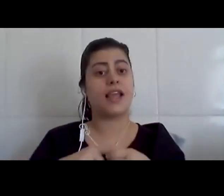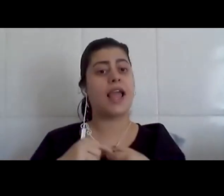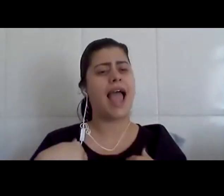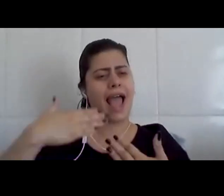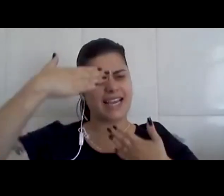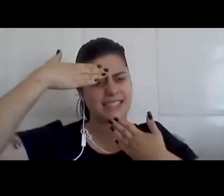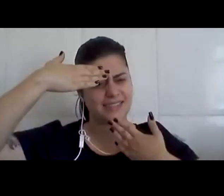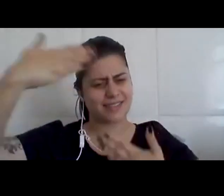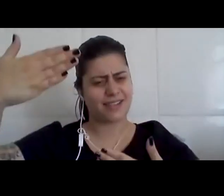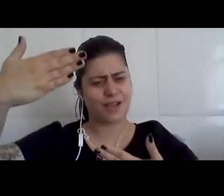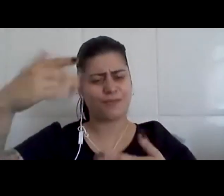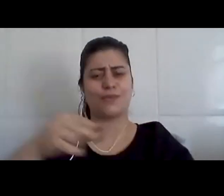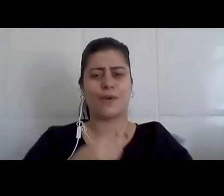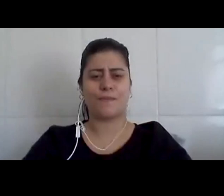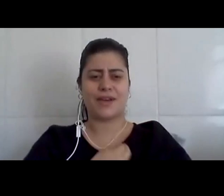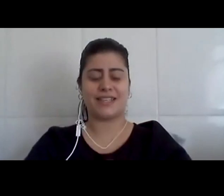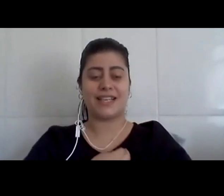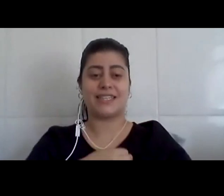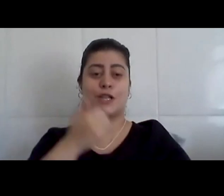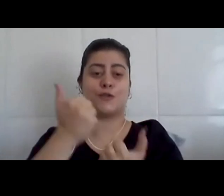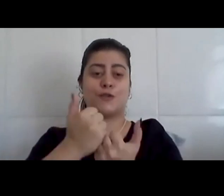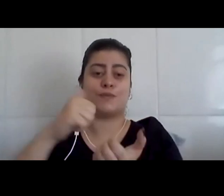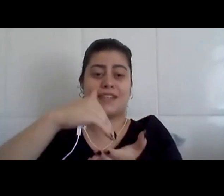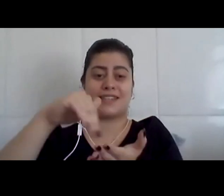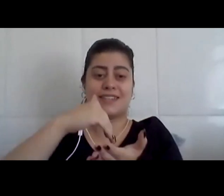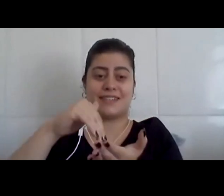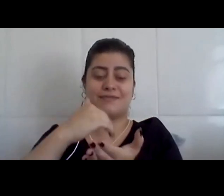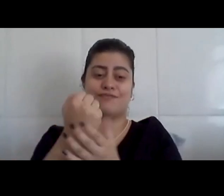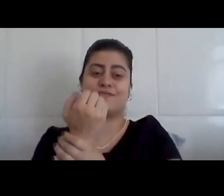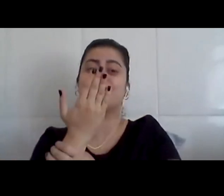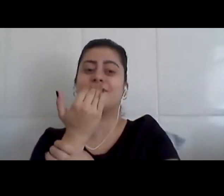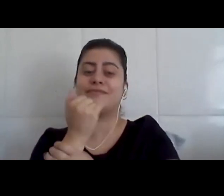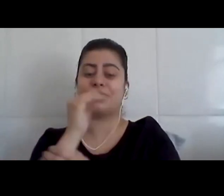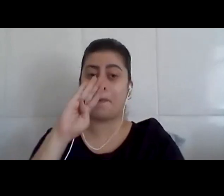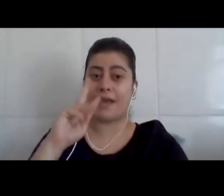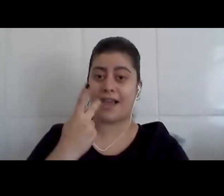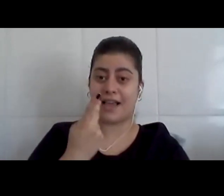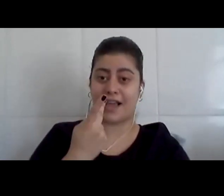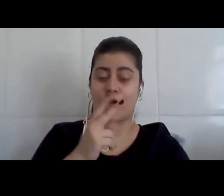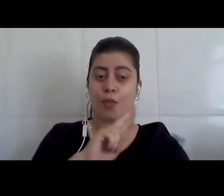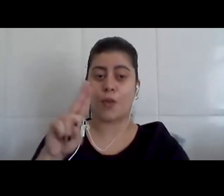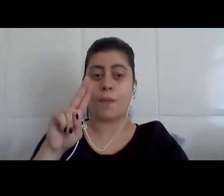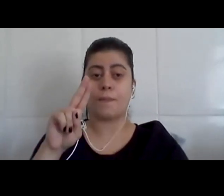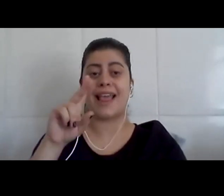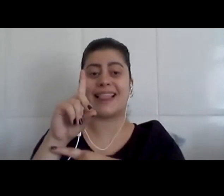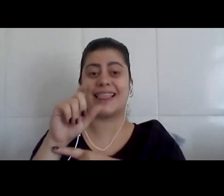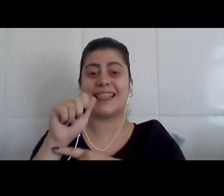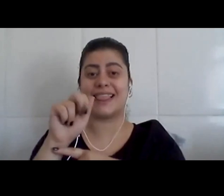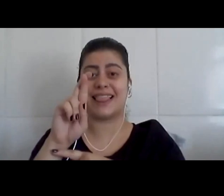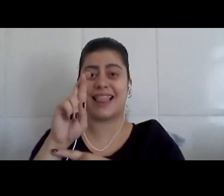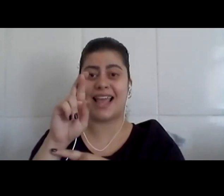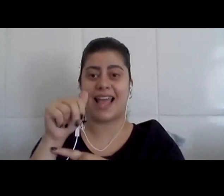Destacamos e agradecemos a presença da Subsecretária de Segurança Alimentar e Nutricional de Belo Horizonte, a senhora Darquilane